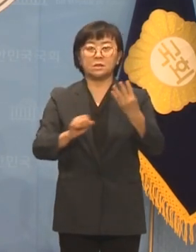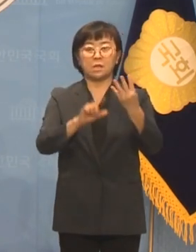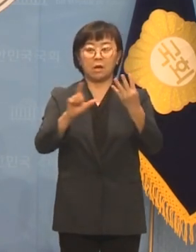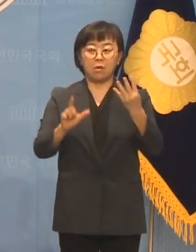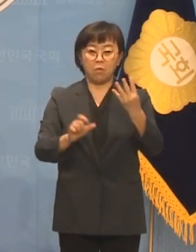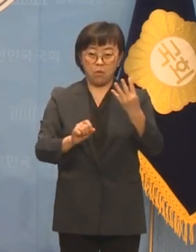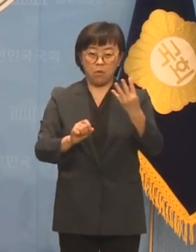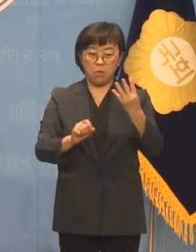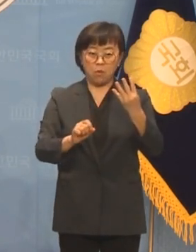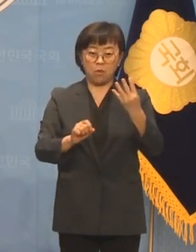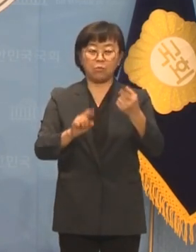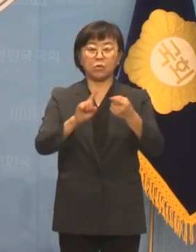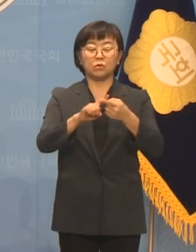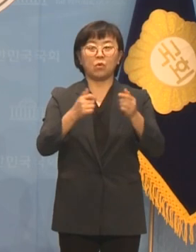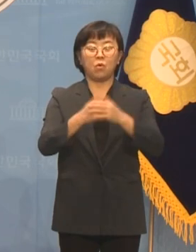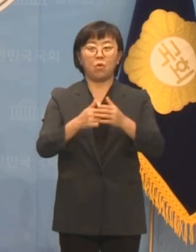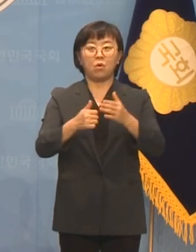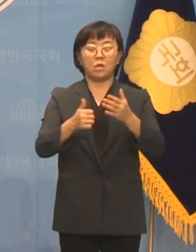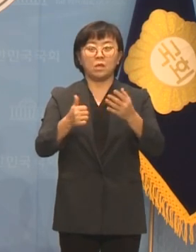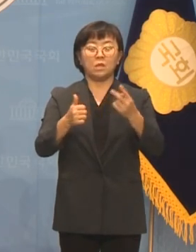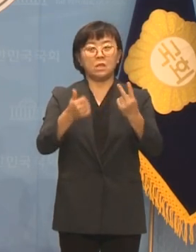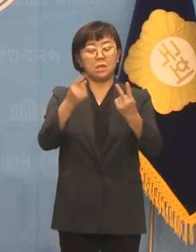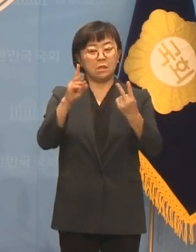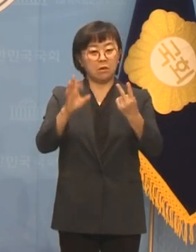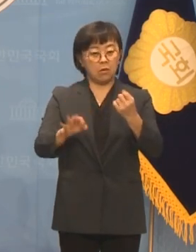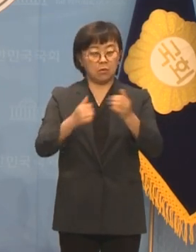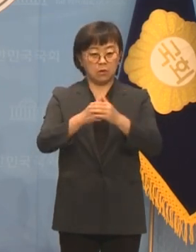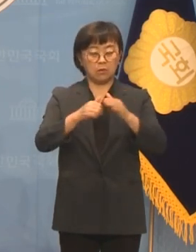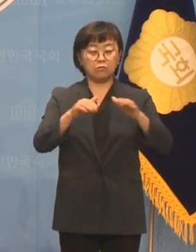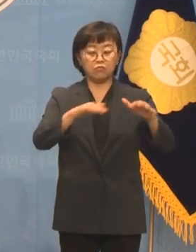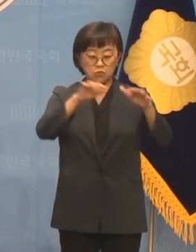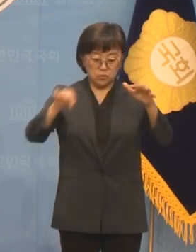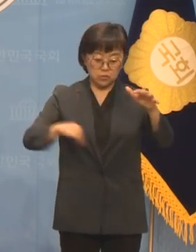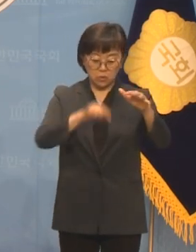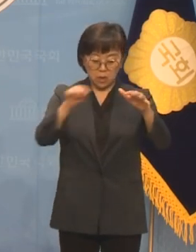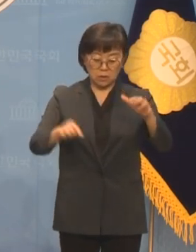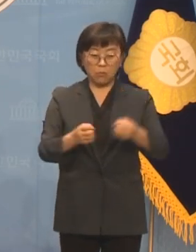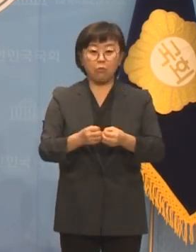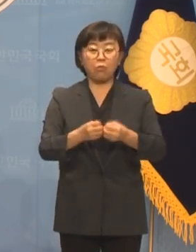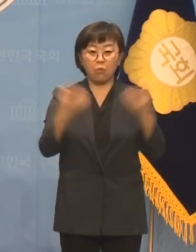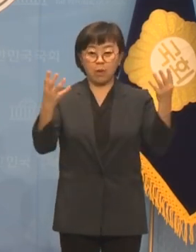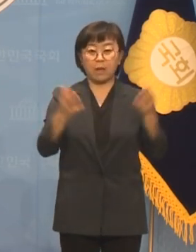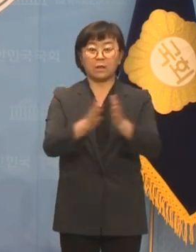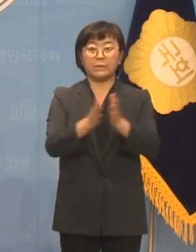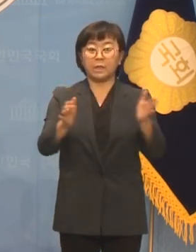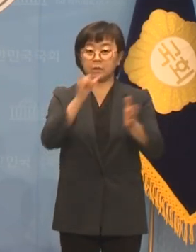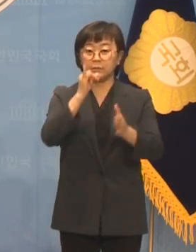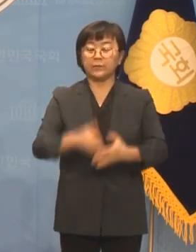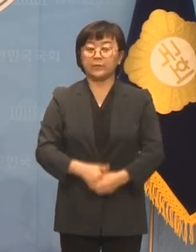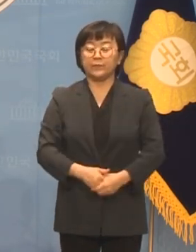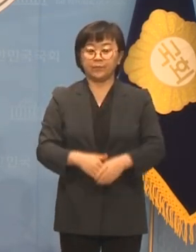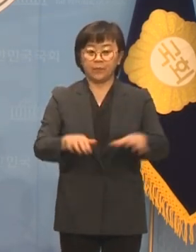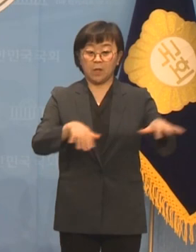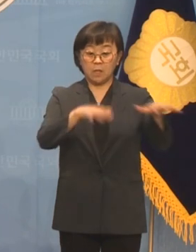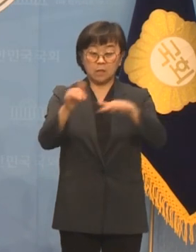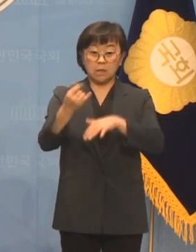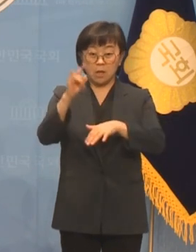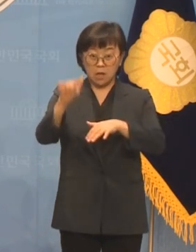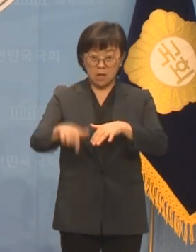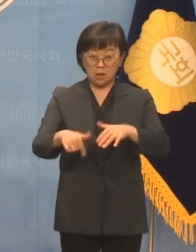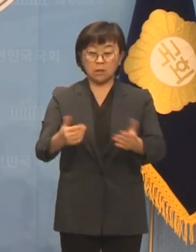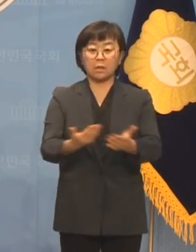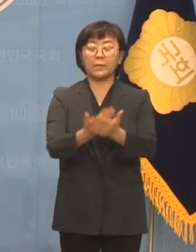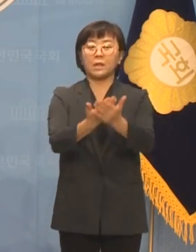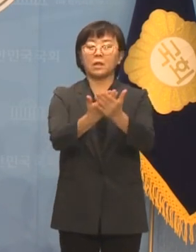해일 이형의 수중폭파 시험을 진행한 바 있습니다 수중 핵무기 개발 관련